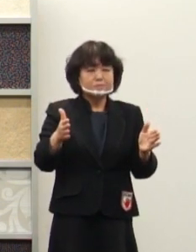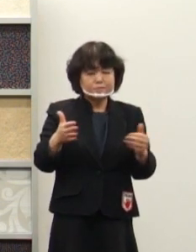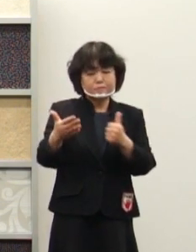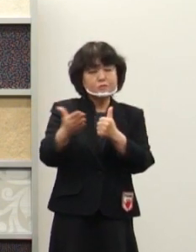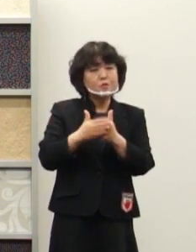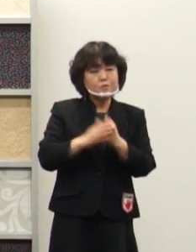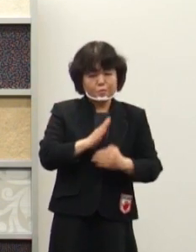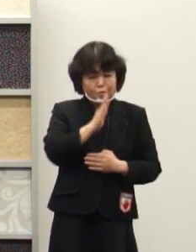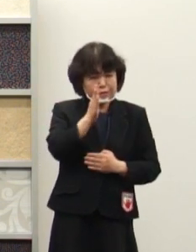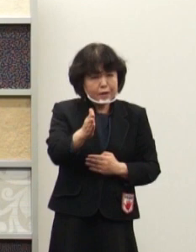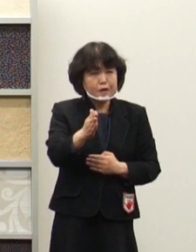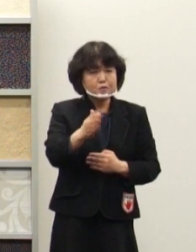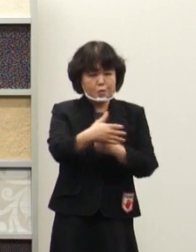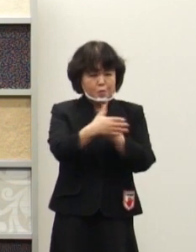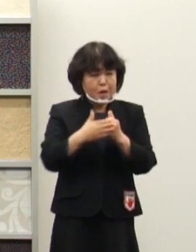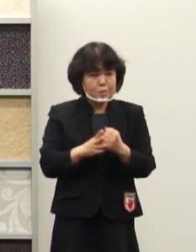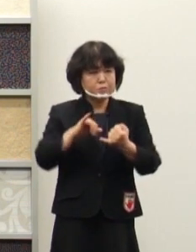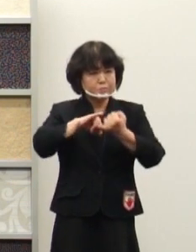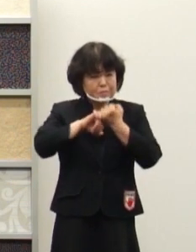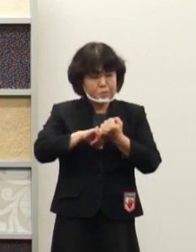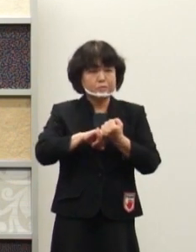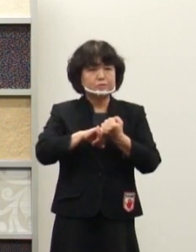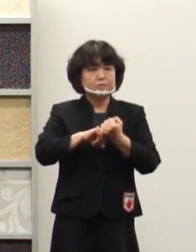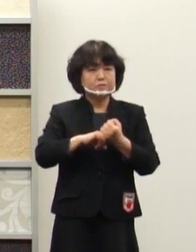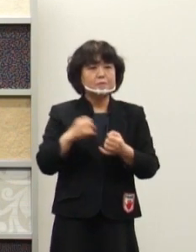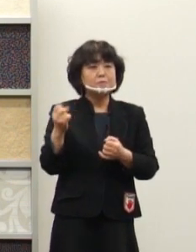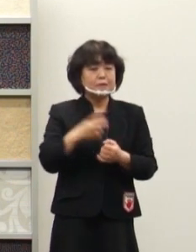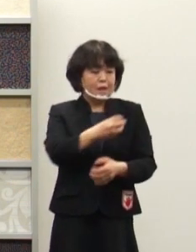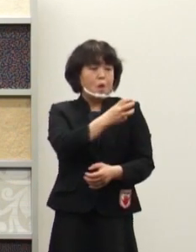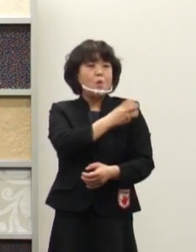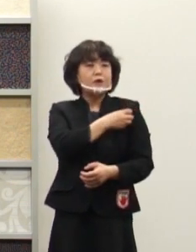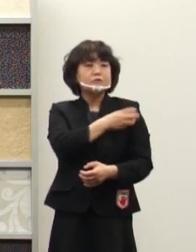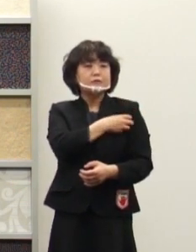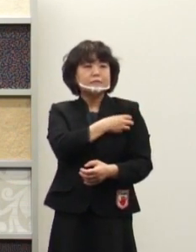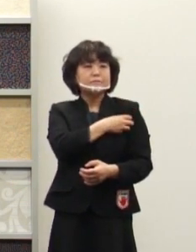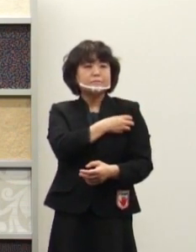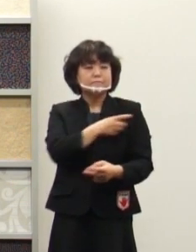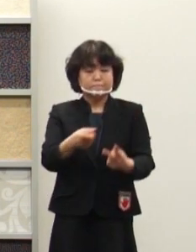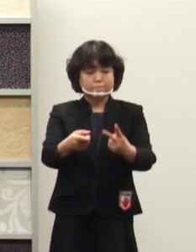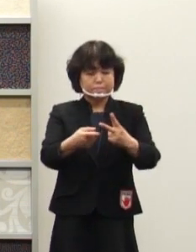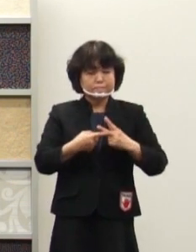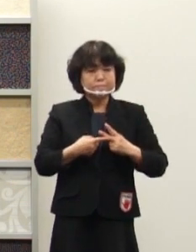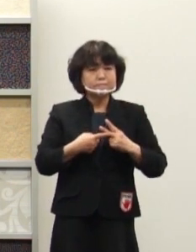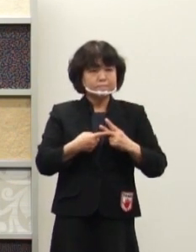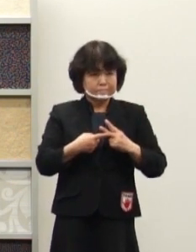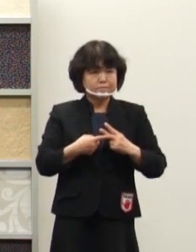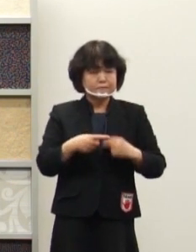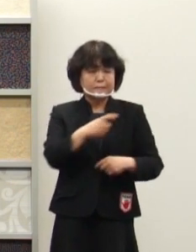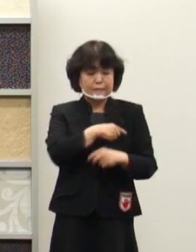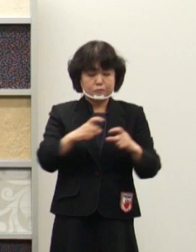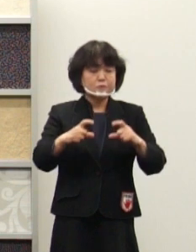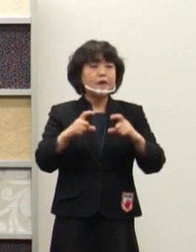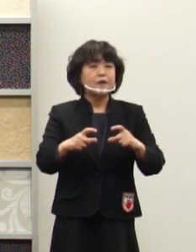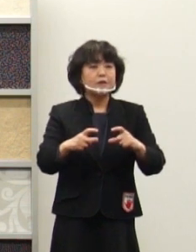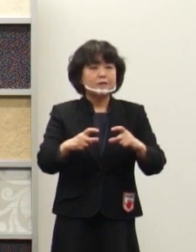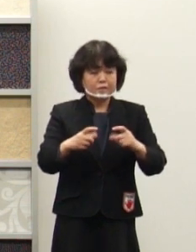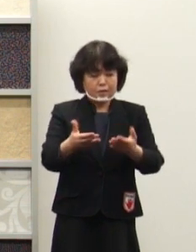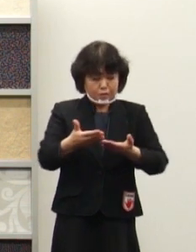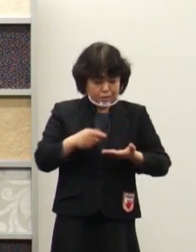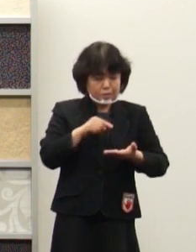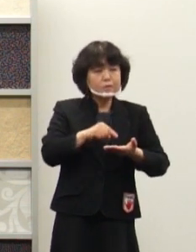ともに、接種券が送られてきた方につ、つきましては、もうぜひとも早く、第3回目